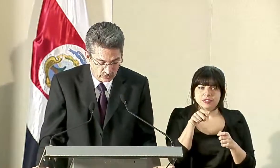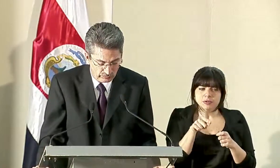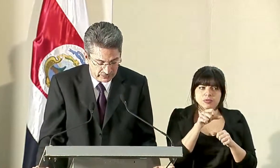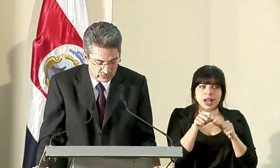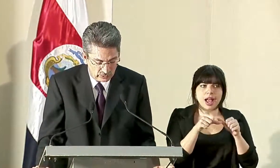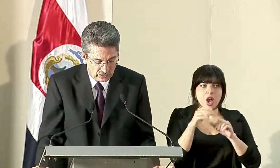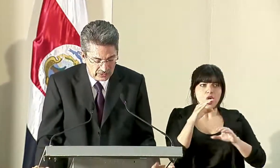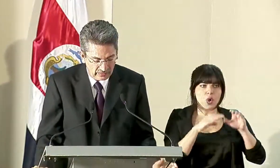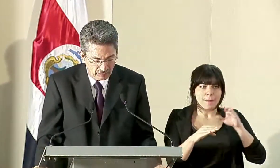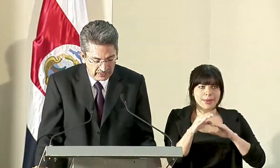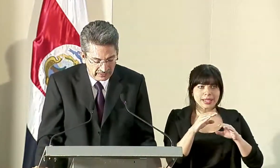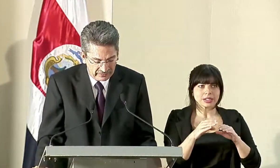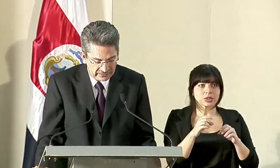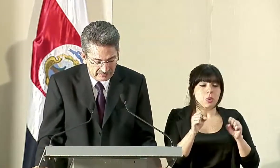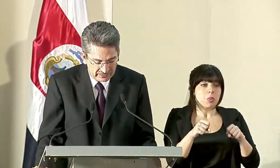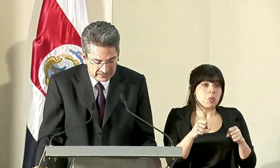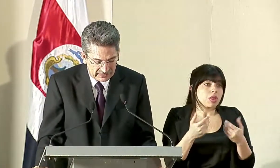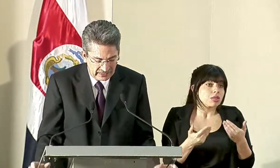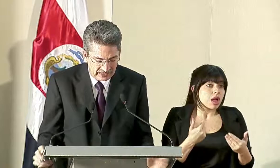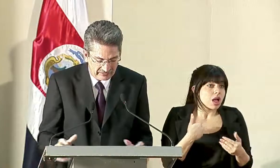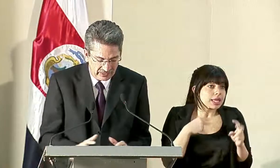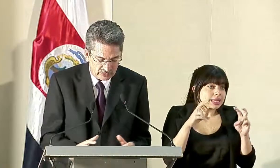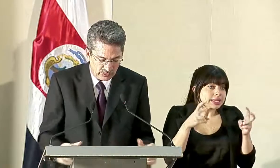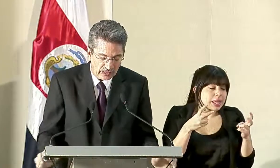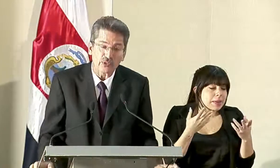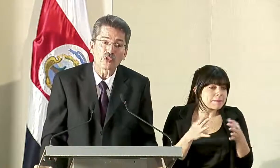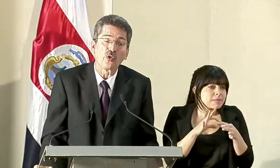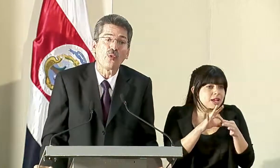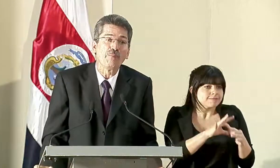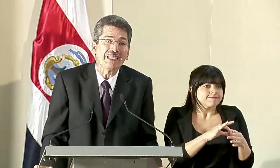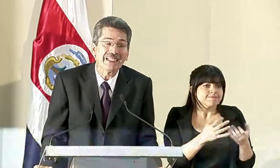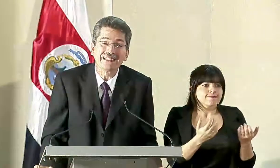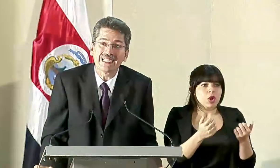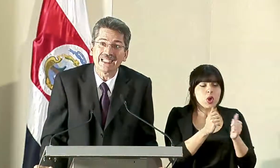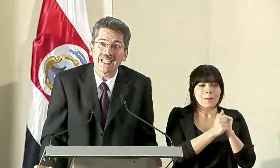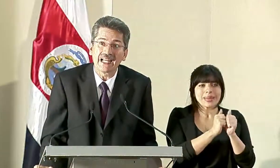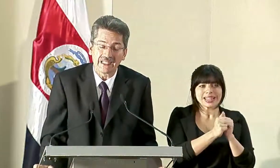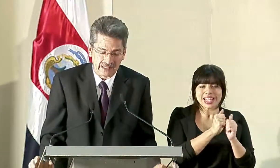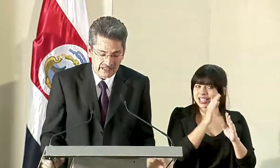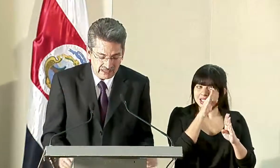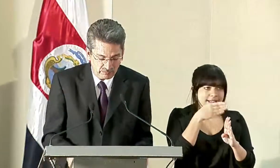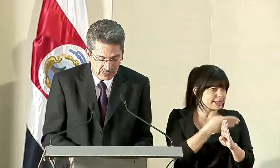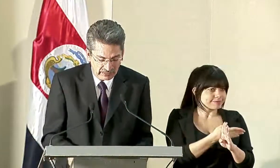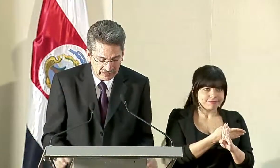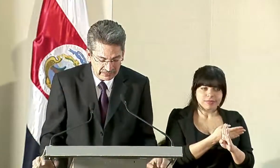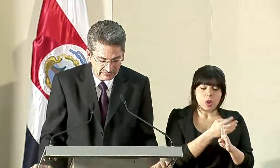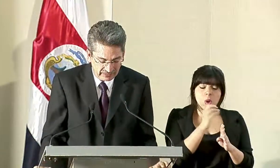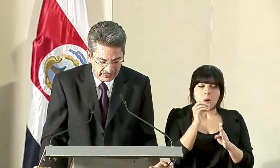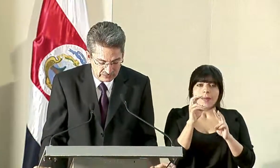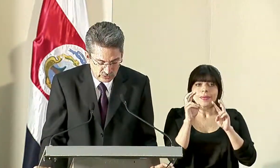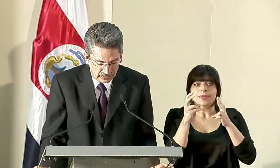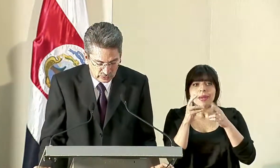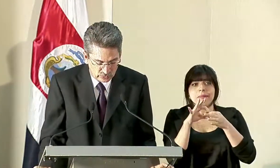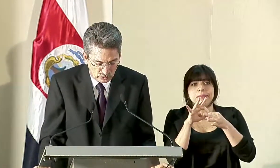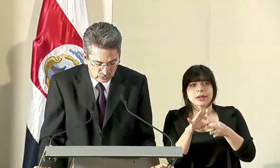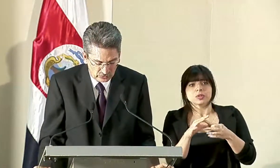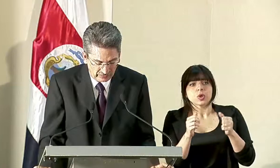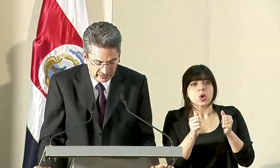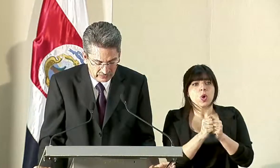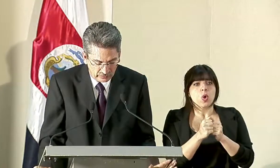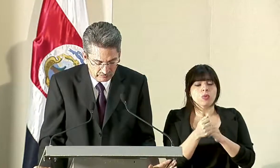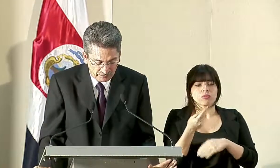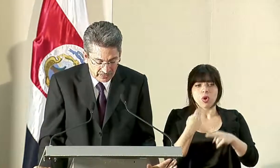el sector comercio, que pueden haber temas relacionados con competencia desleal, que pueden haber temas relacionados